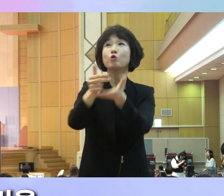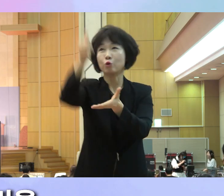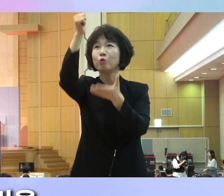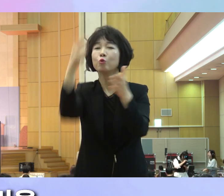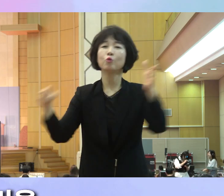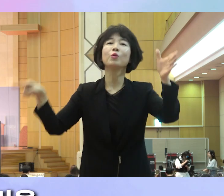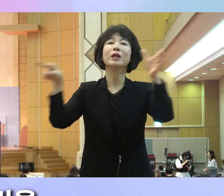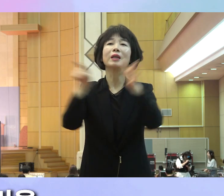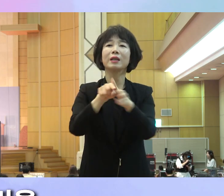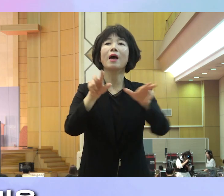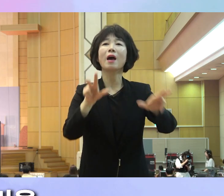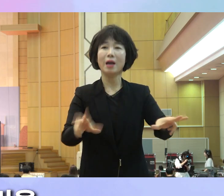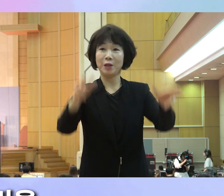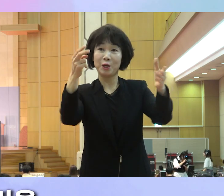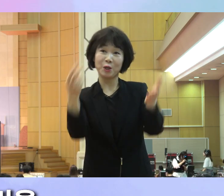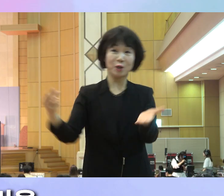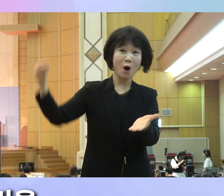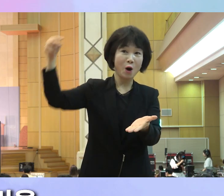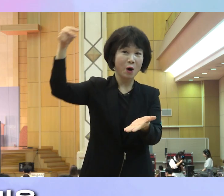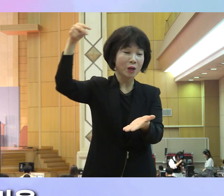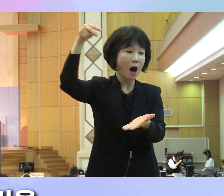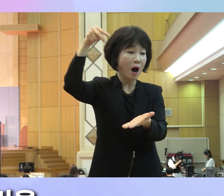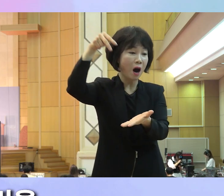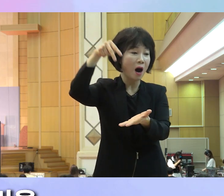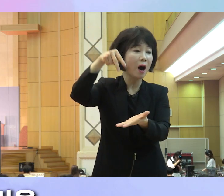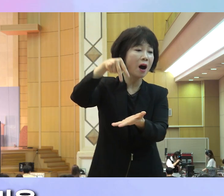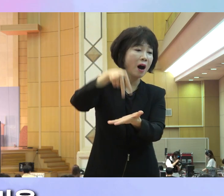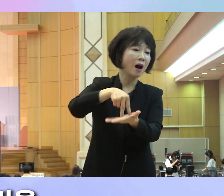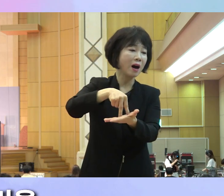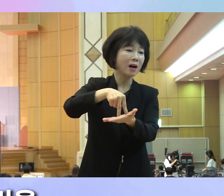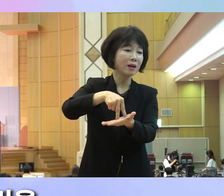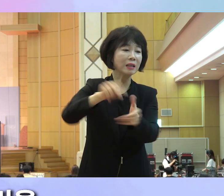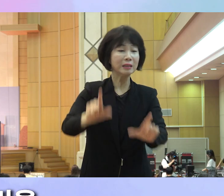군병들아, 주 위에 일어나